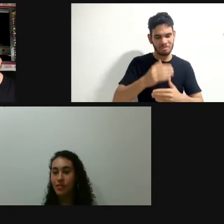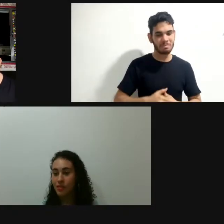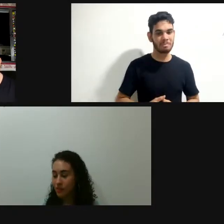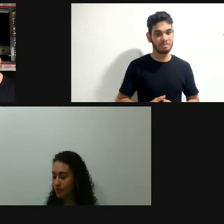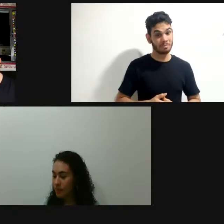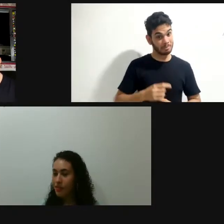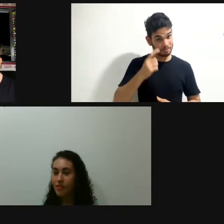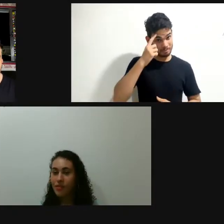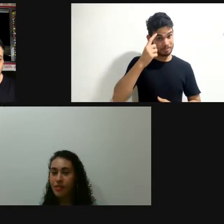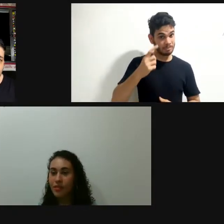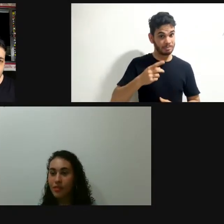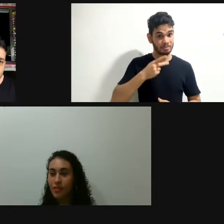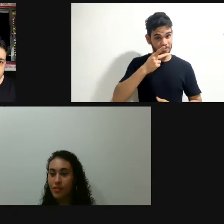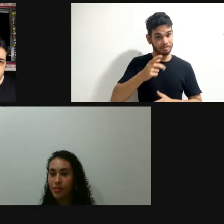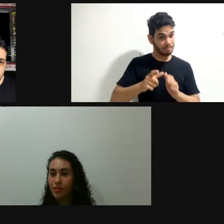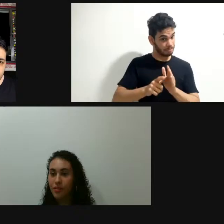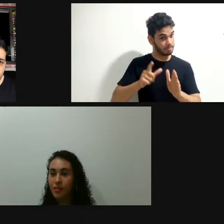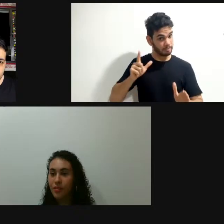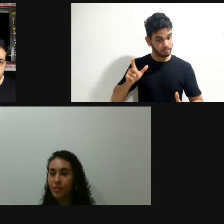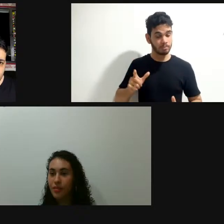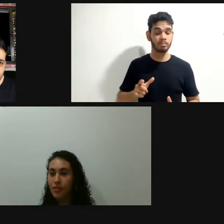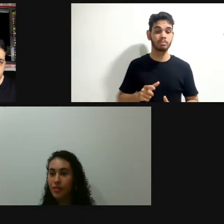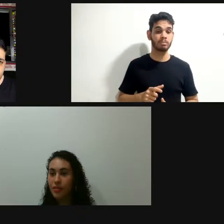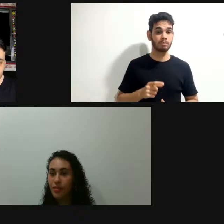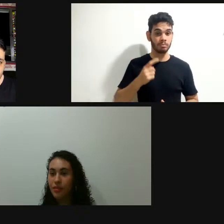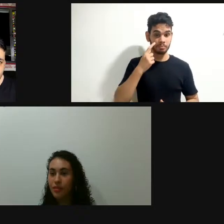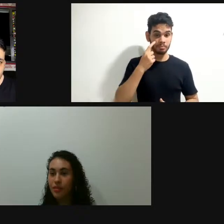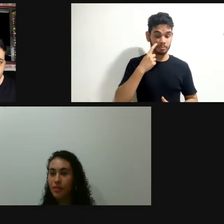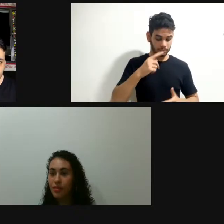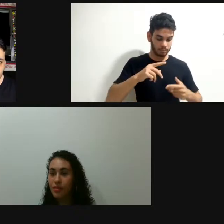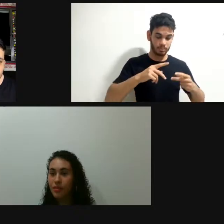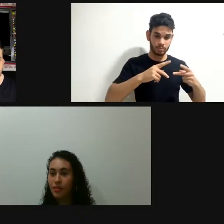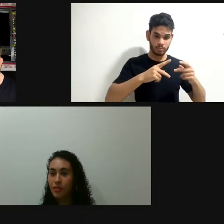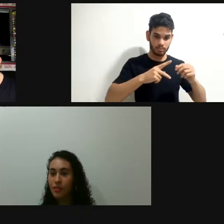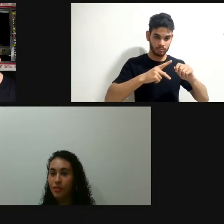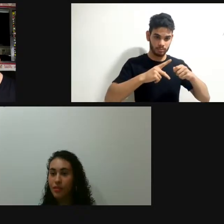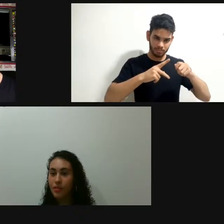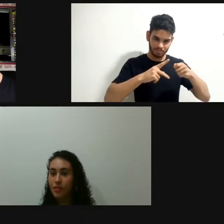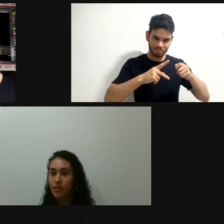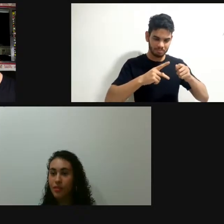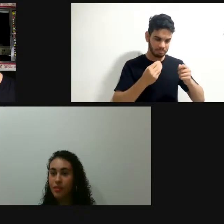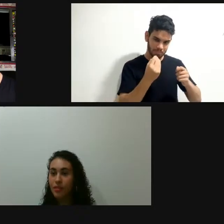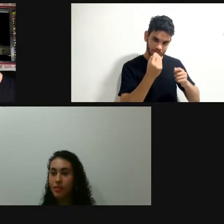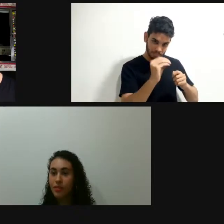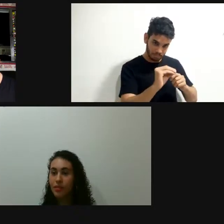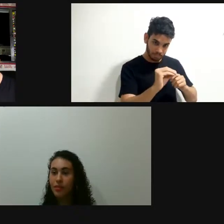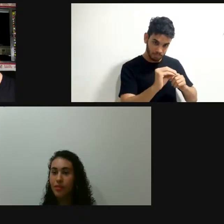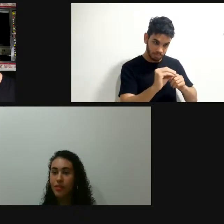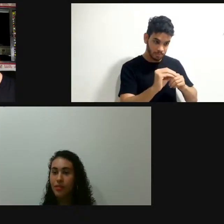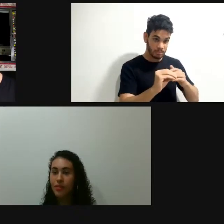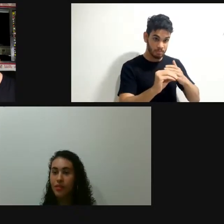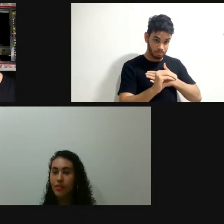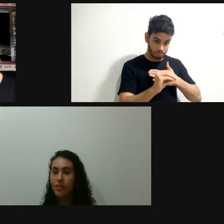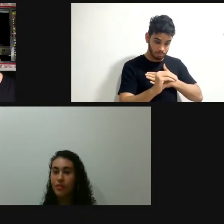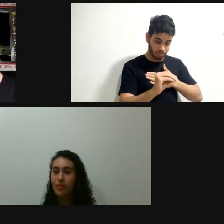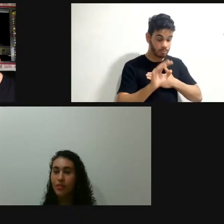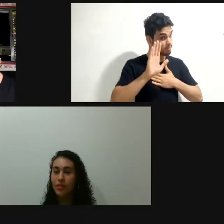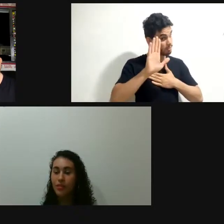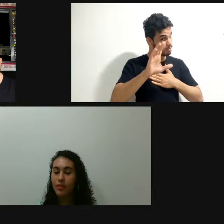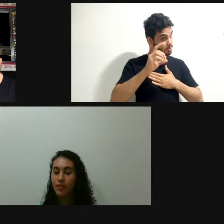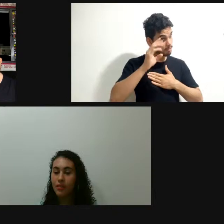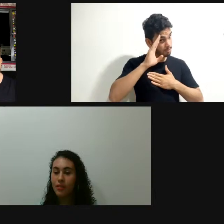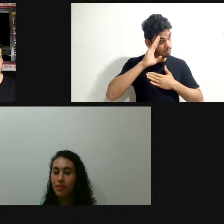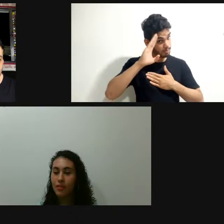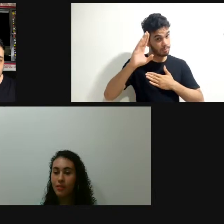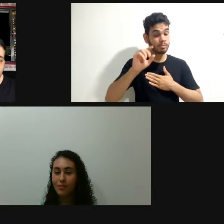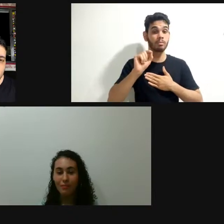estou reforçando. Eu não deixei meu live Pix aqui nos comentários, mas o intuito da live é ajudar a Bia. Eu não quero nenhum